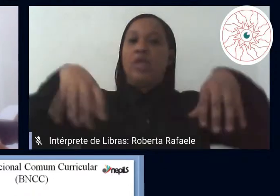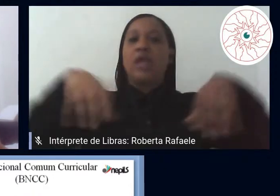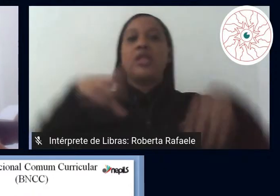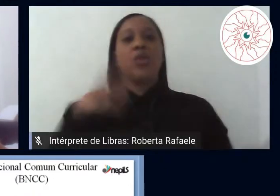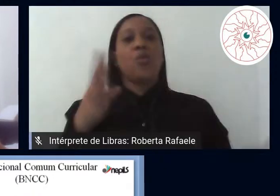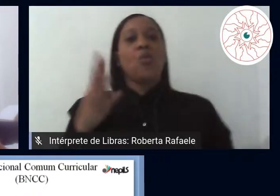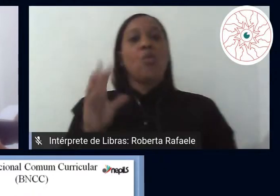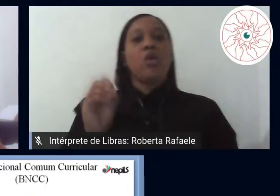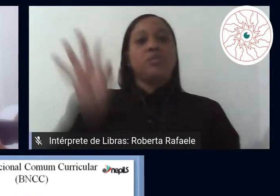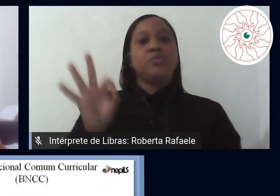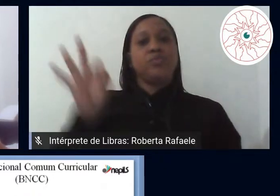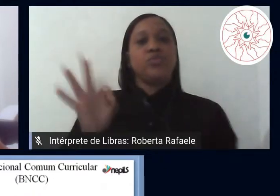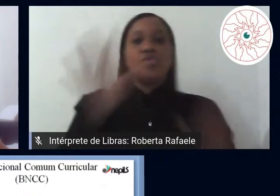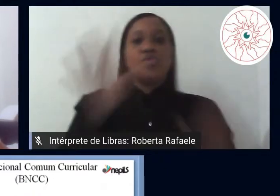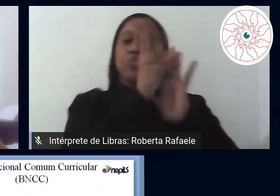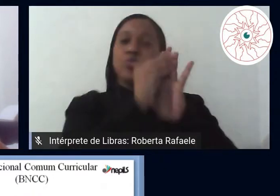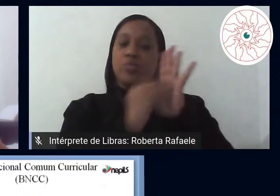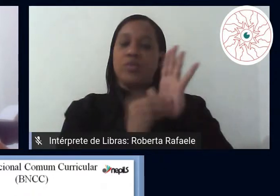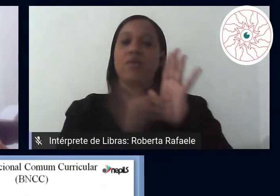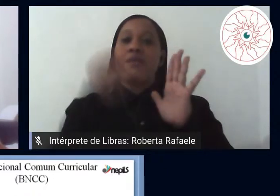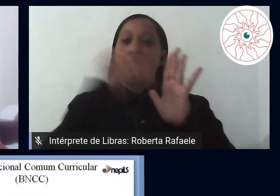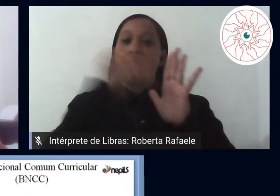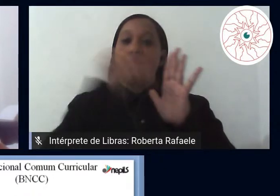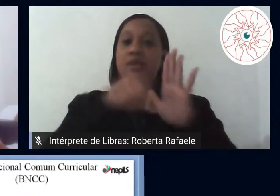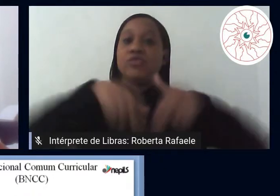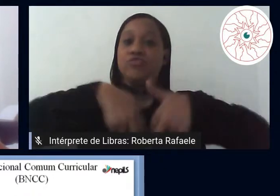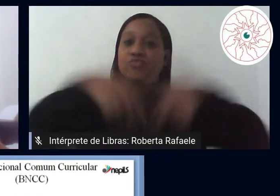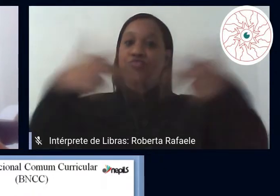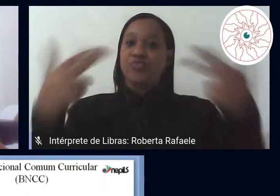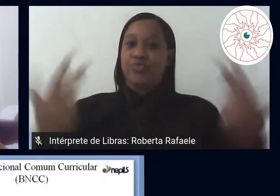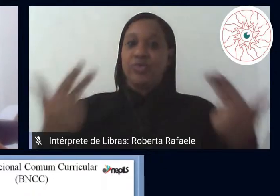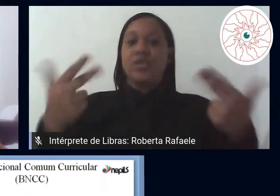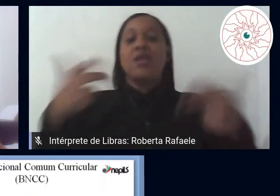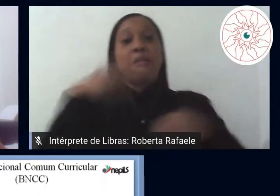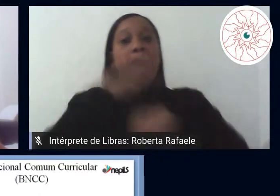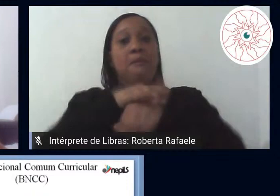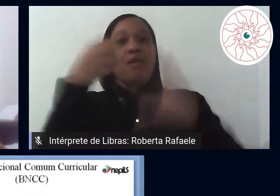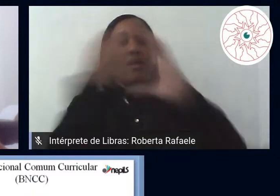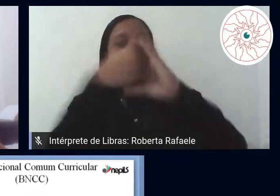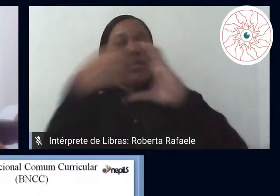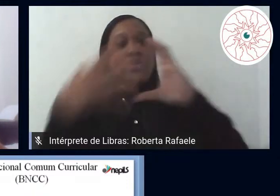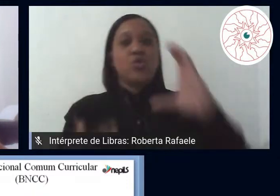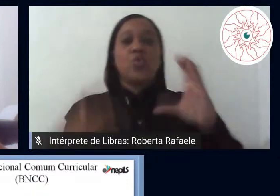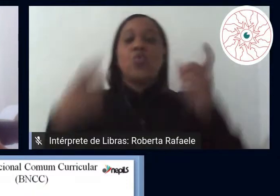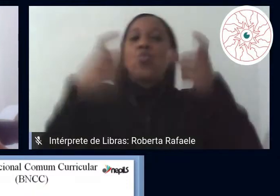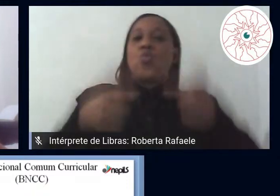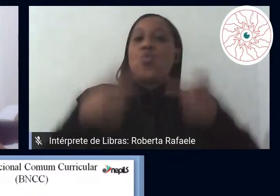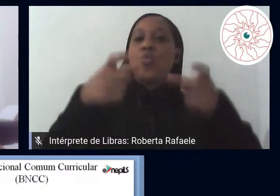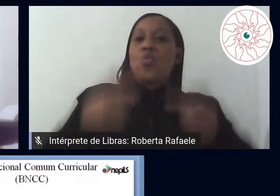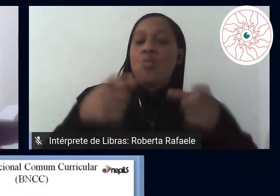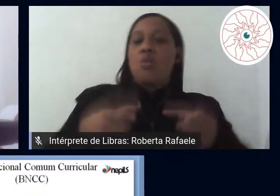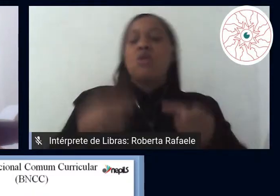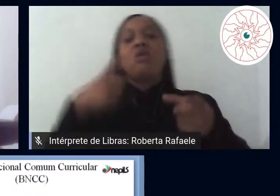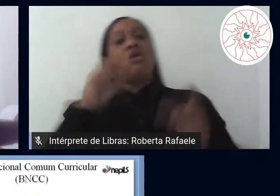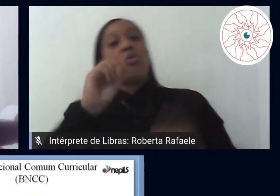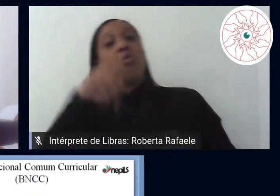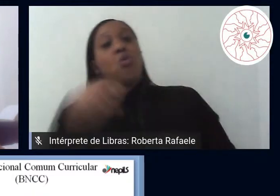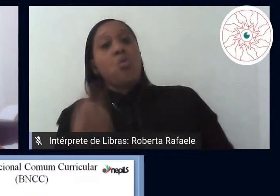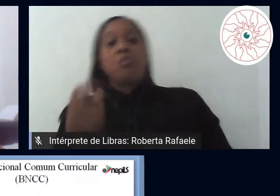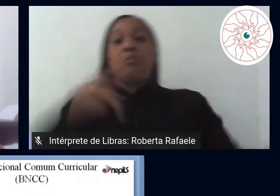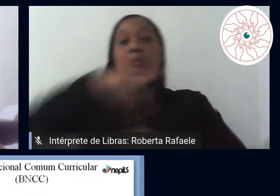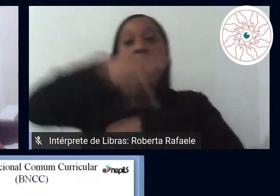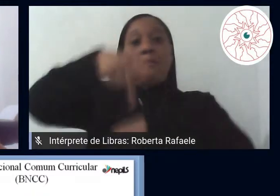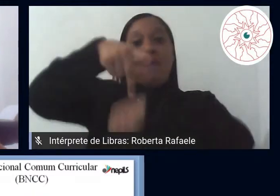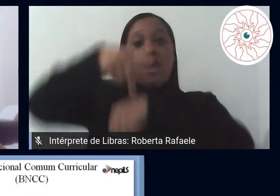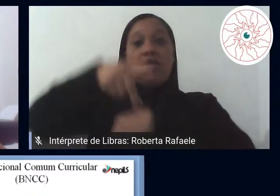40% do conteúdo. Essa diversidade vai tá no que é mais característico de um lugar, de uma região. A gente tá num país muito